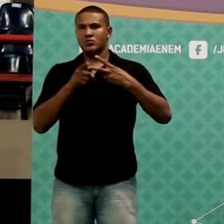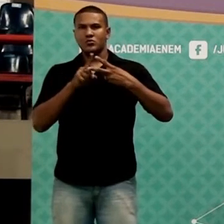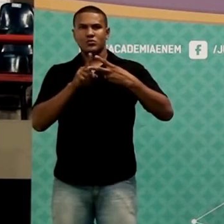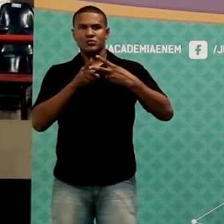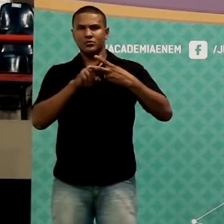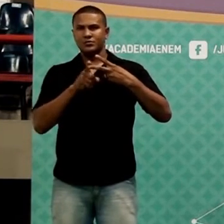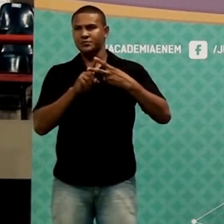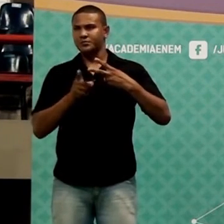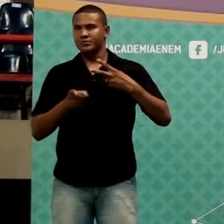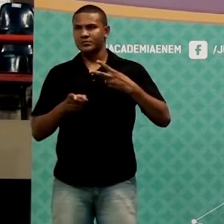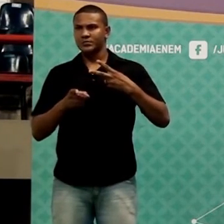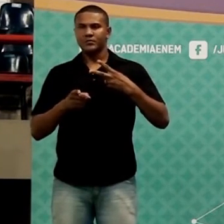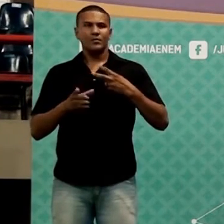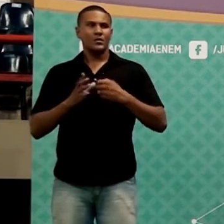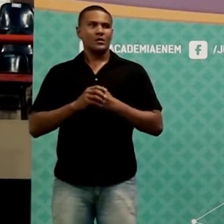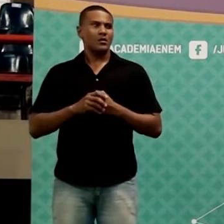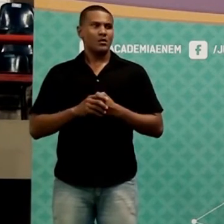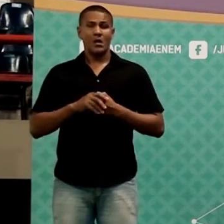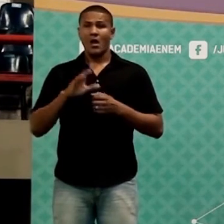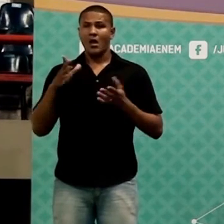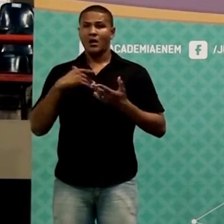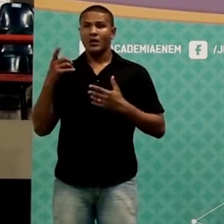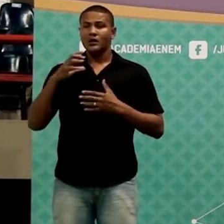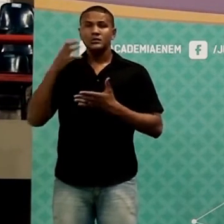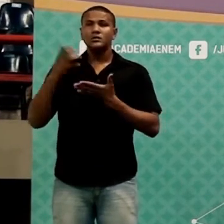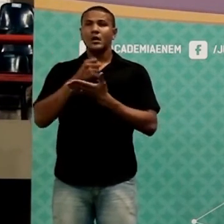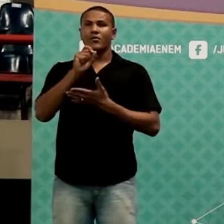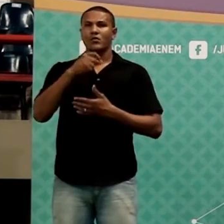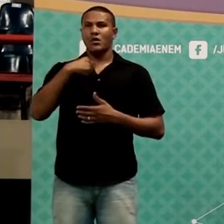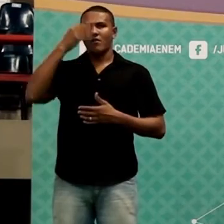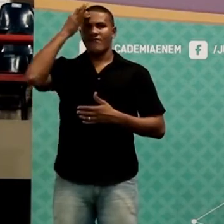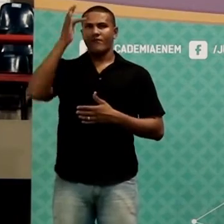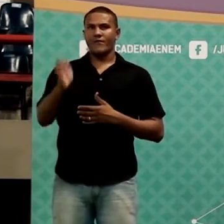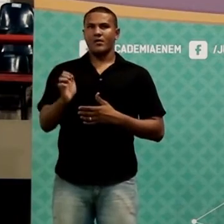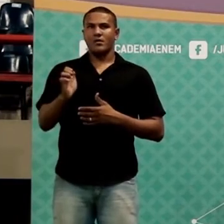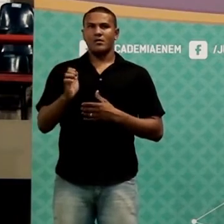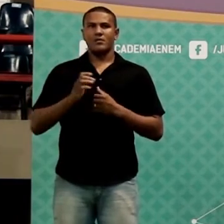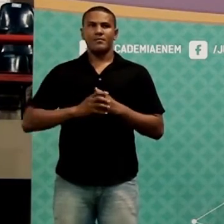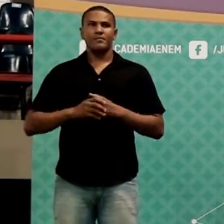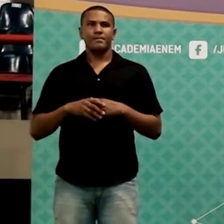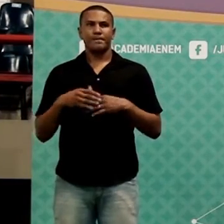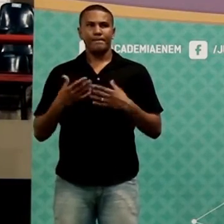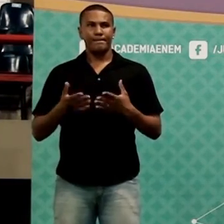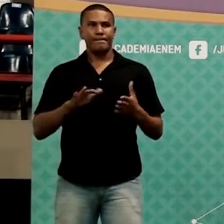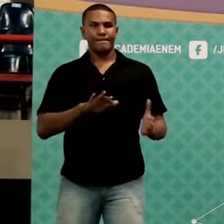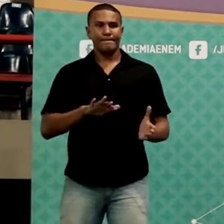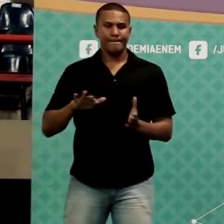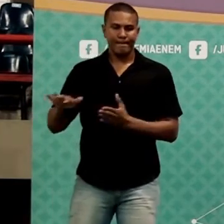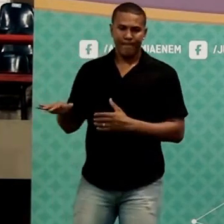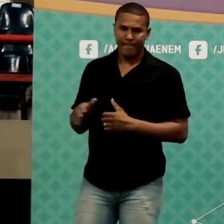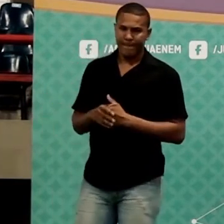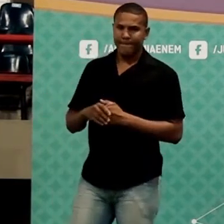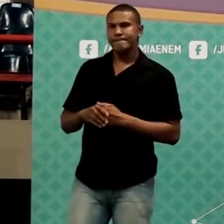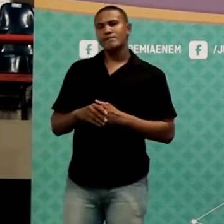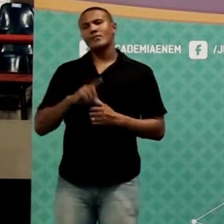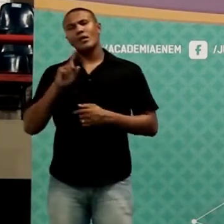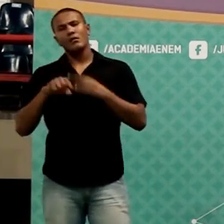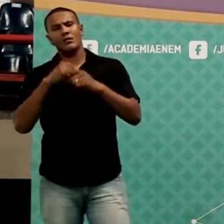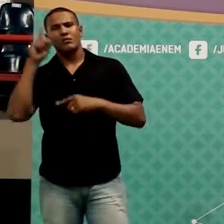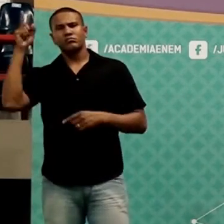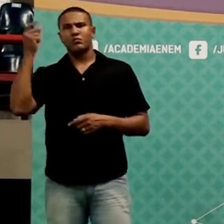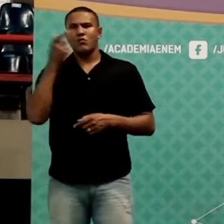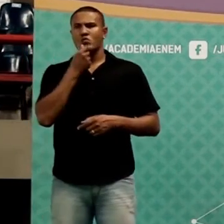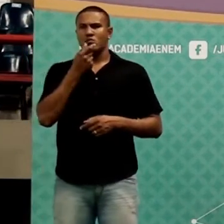E a base da salvação é a fé, ok? Isso estimulou uma pessoa lá na Suíça, que